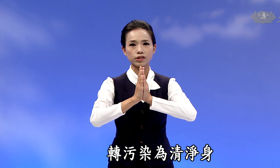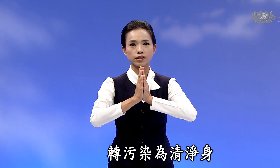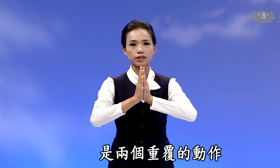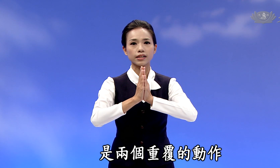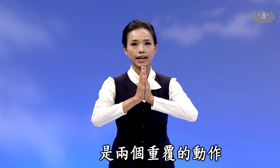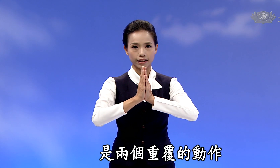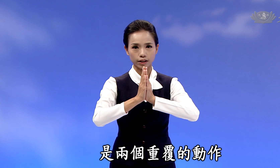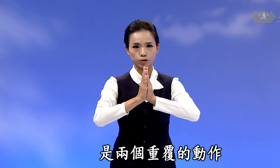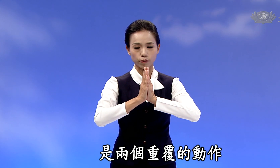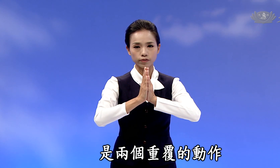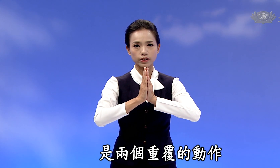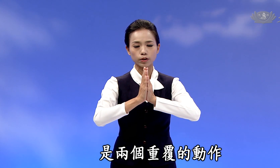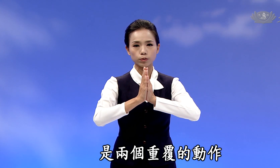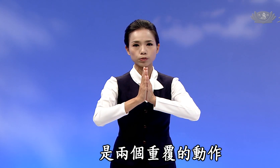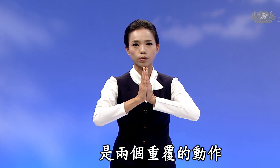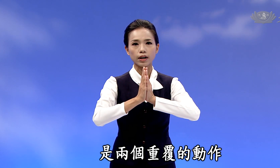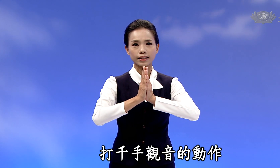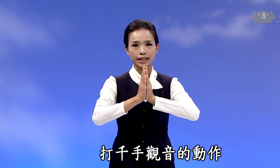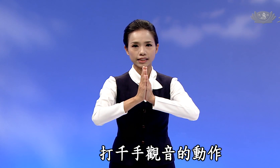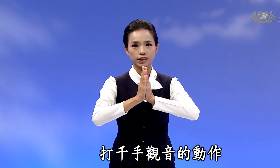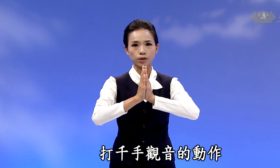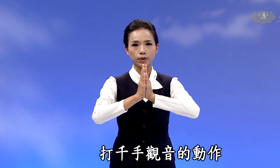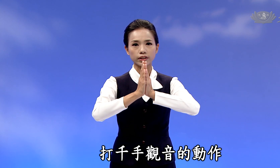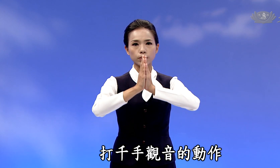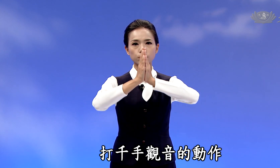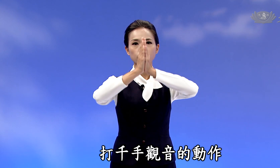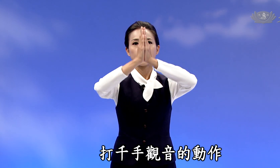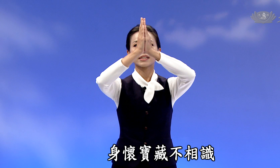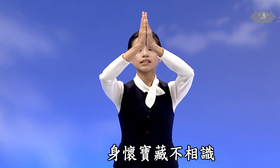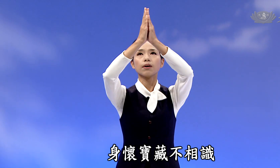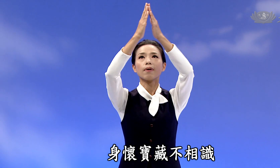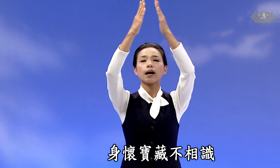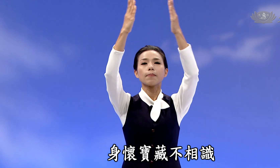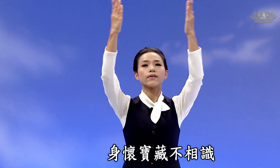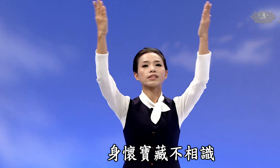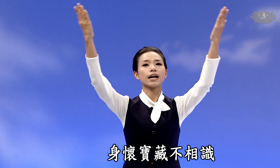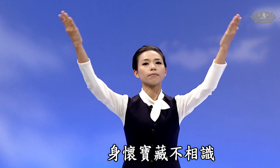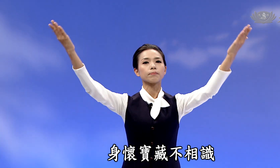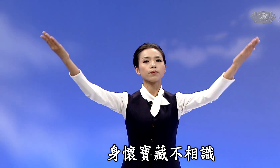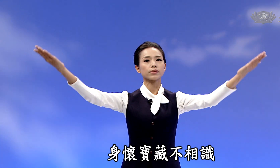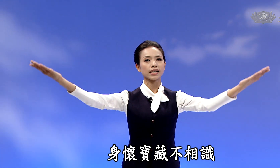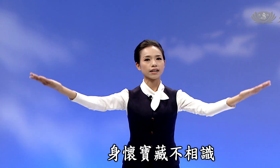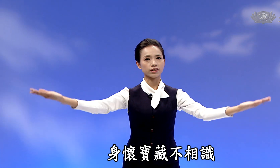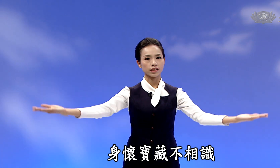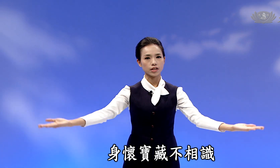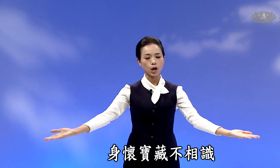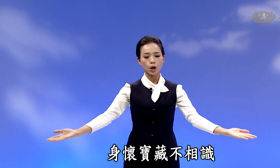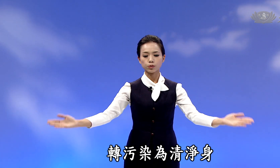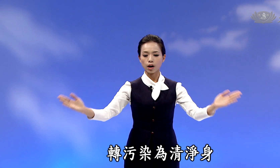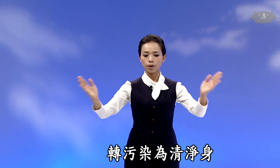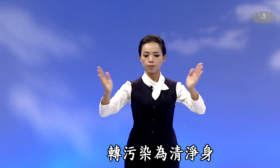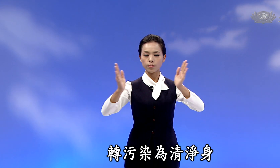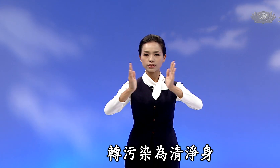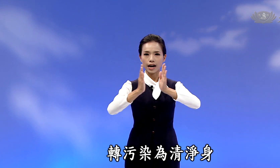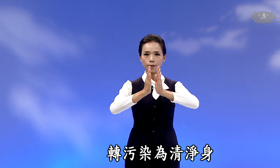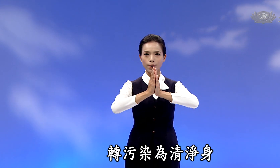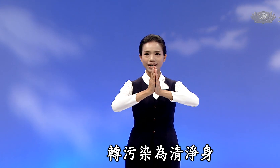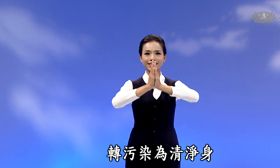是两个重复的动作，打千手观音的动作，身怀宝藏不相识，转污染为